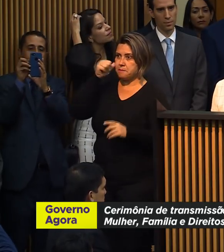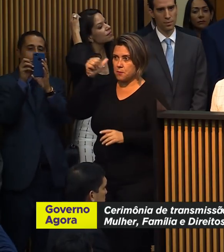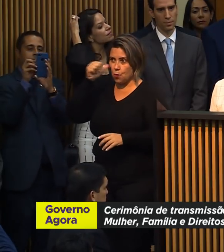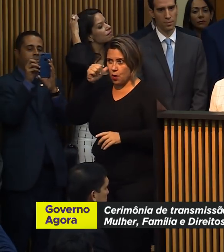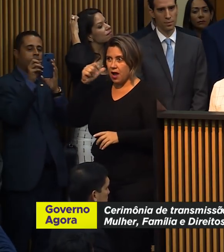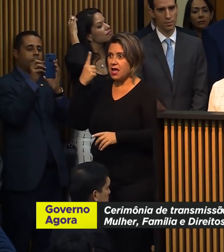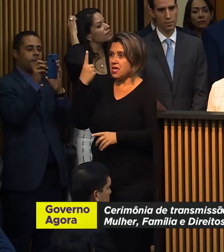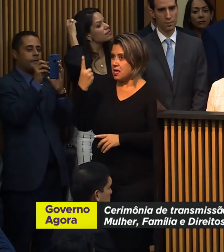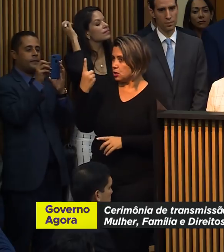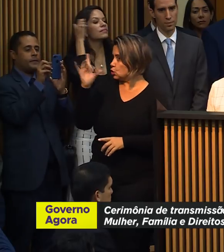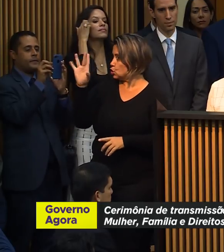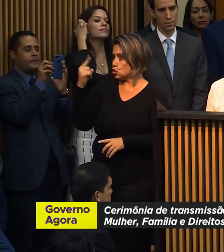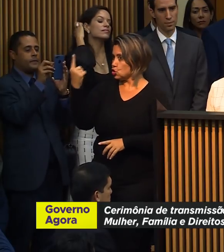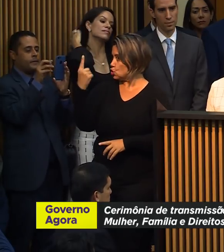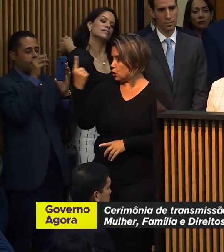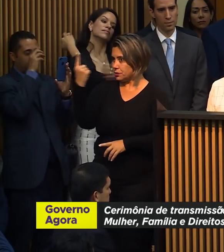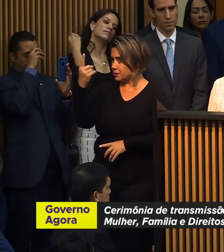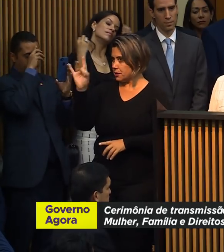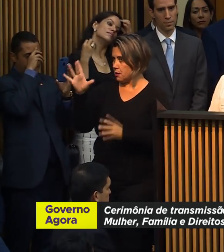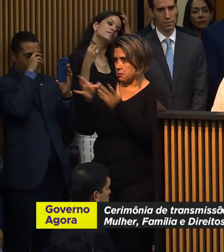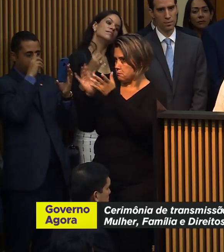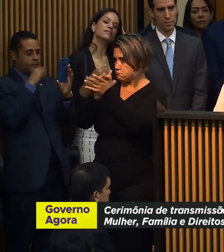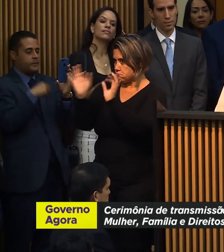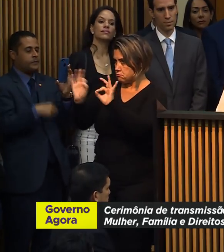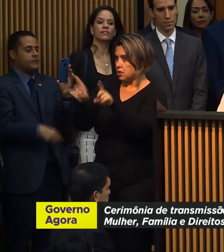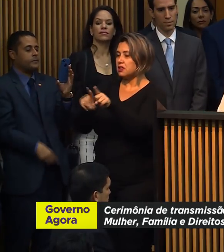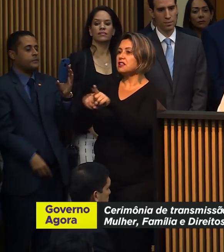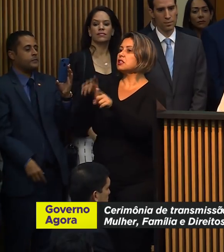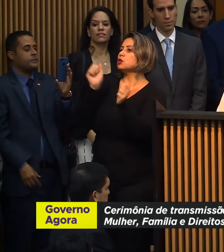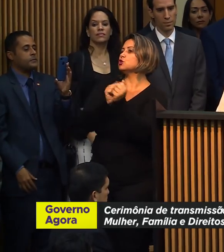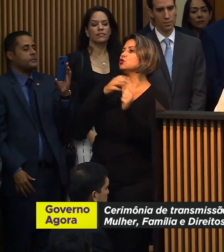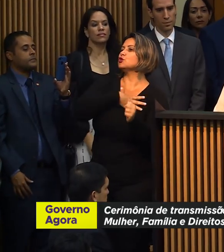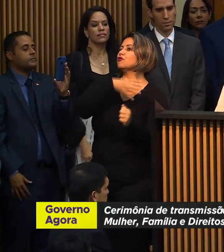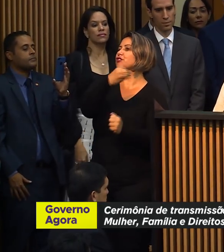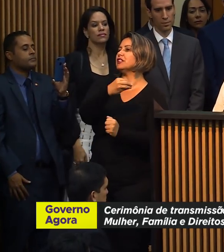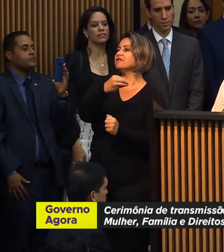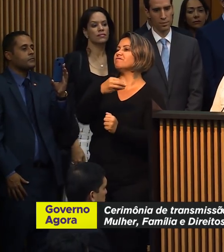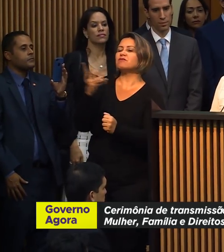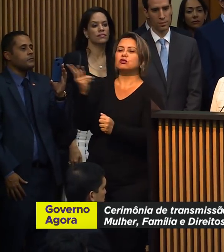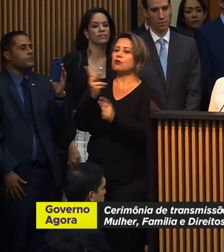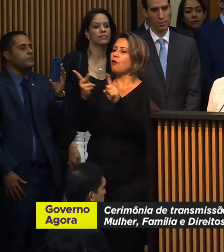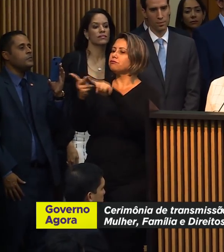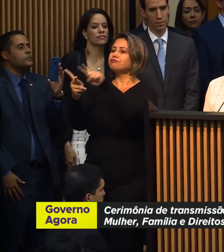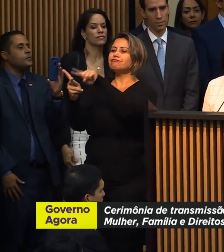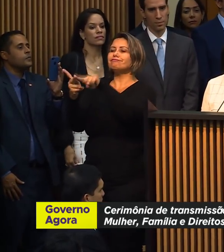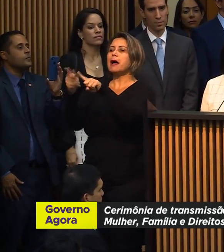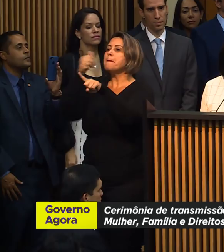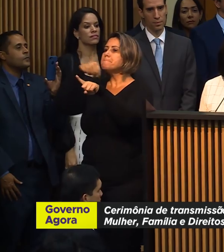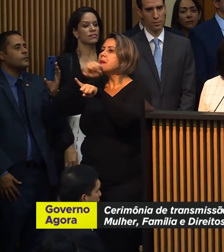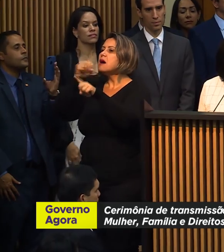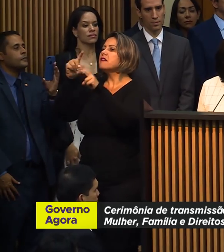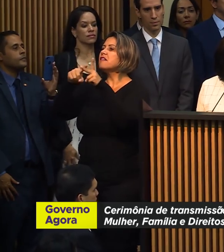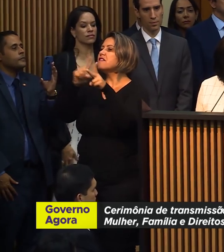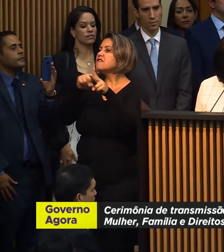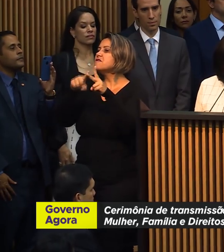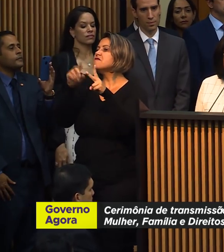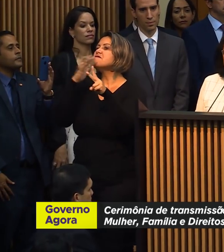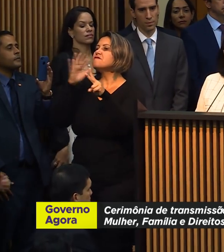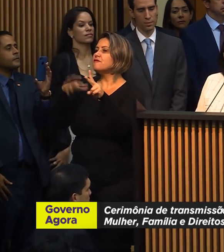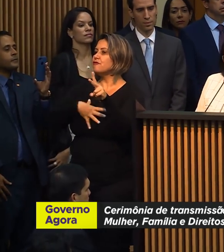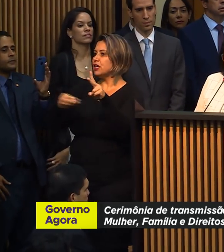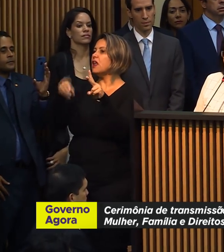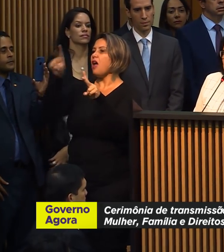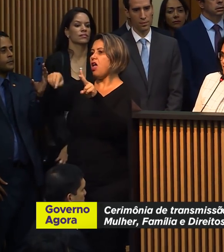uma mulher sozinha com uma filha. E nada vai tirar de nós esse vínculo. Nós somos